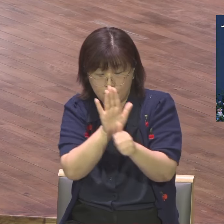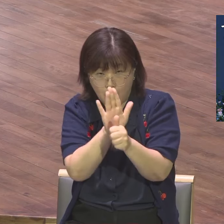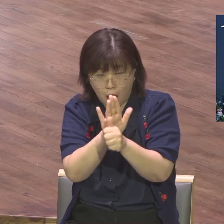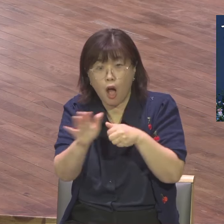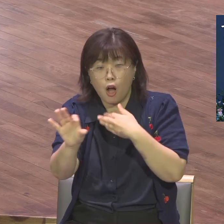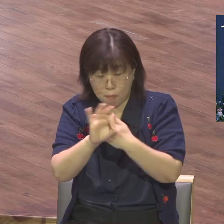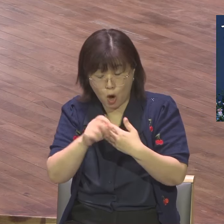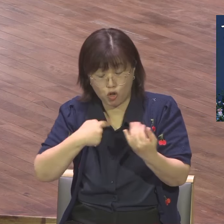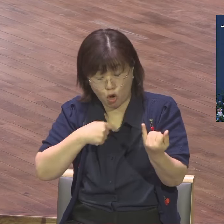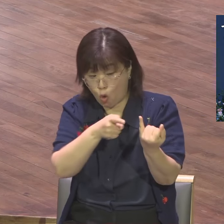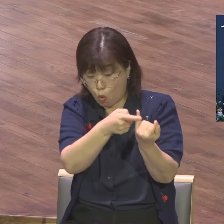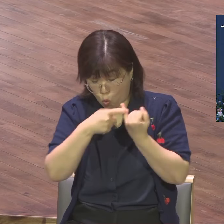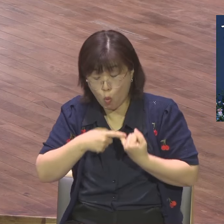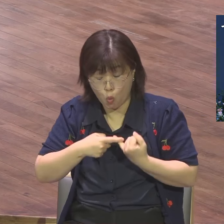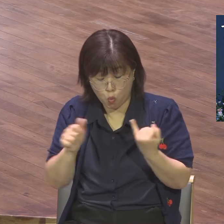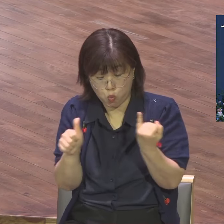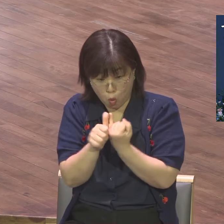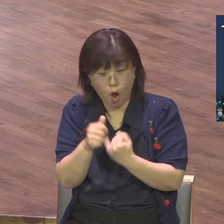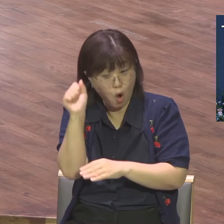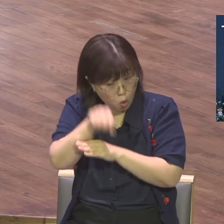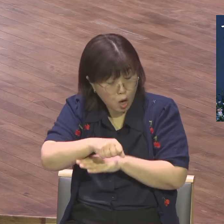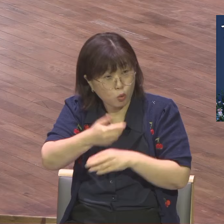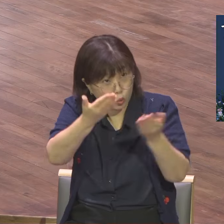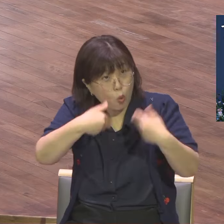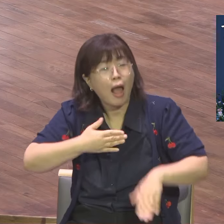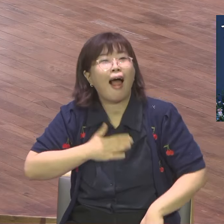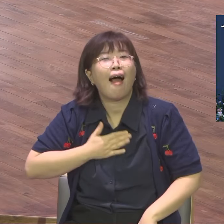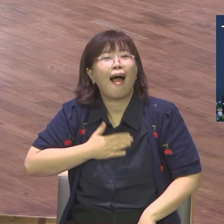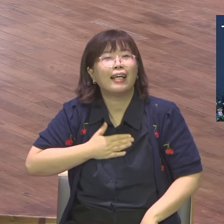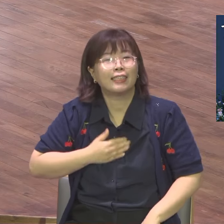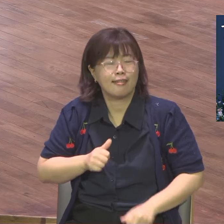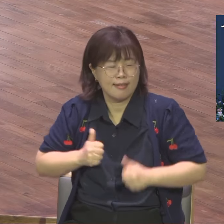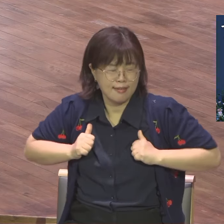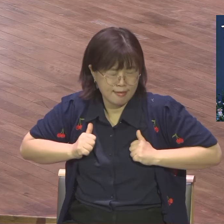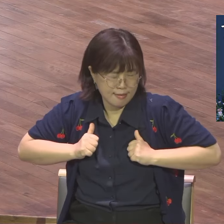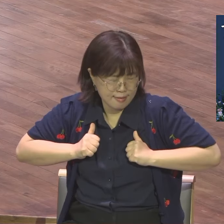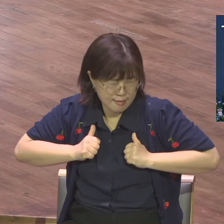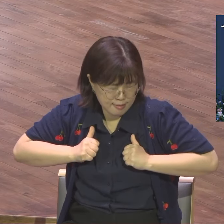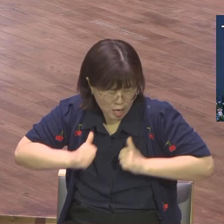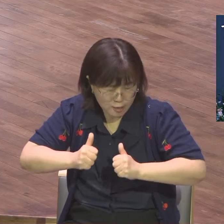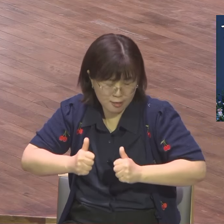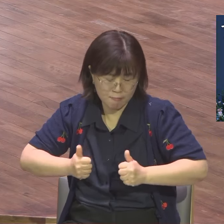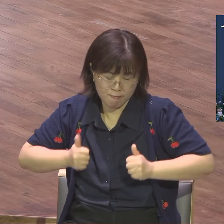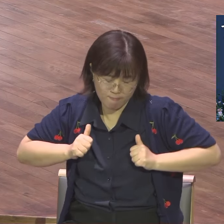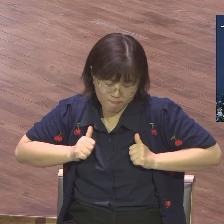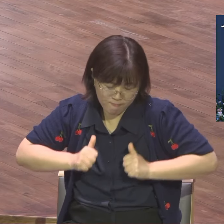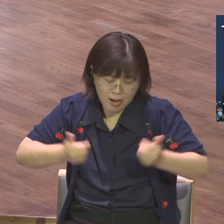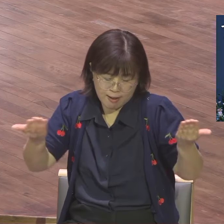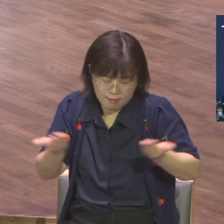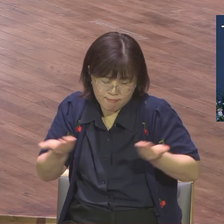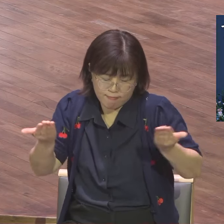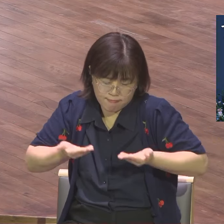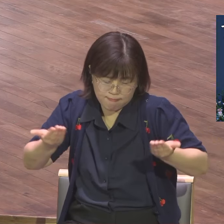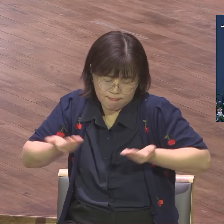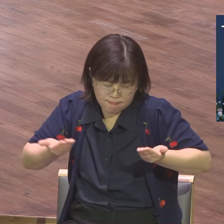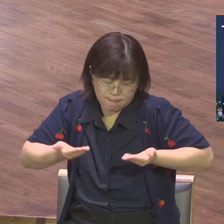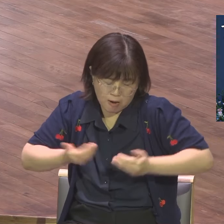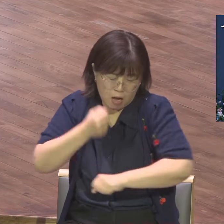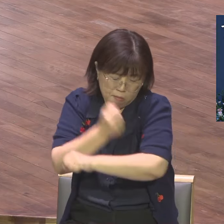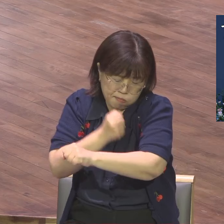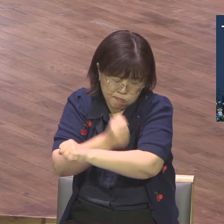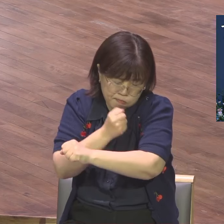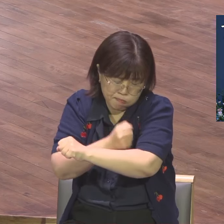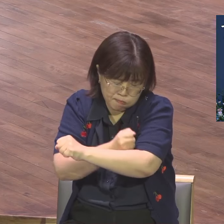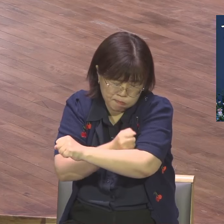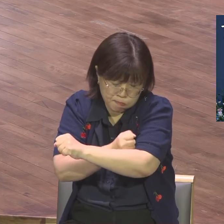라반이 말했어요. 그래서 열심히 7년을 하루같이 며칠같이 그렇게 일을 했는데 결혼식